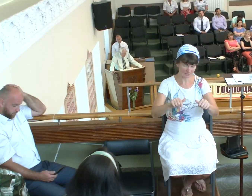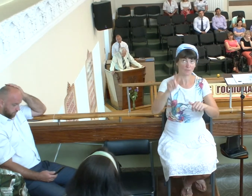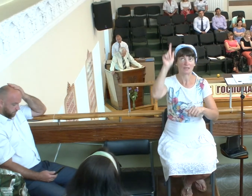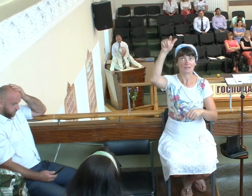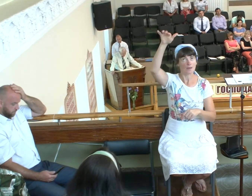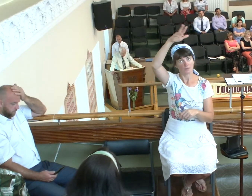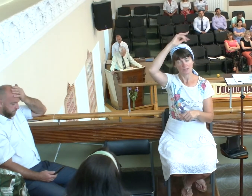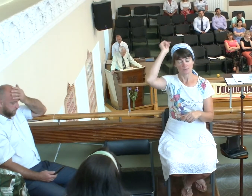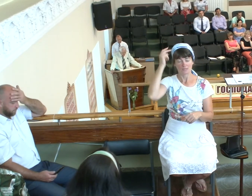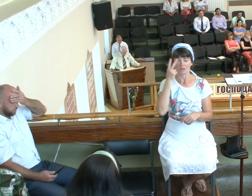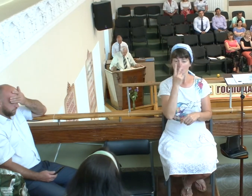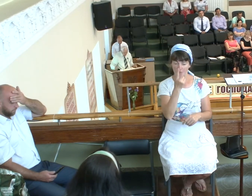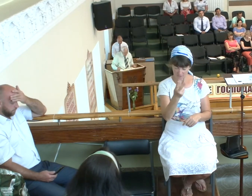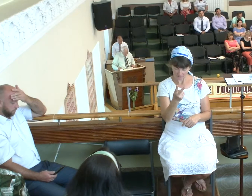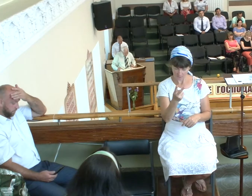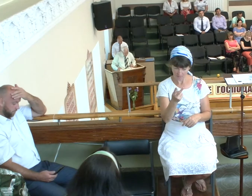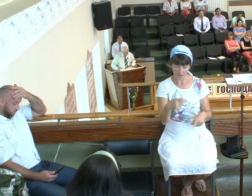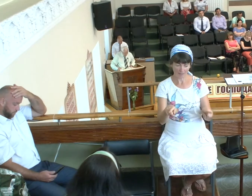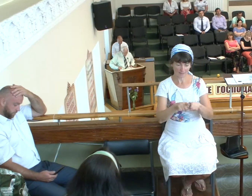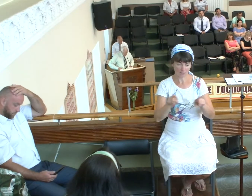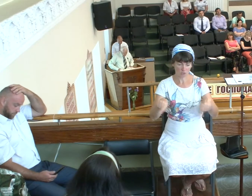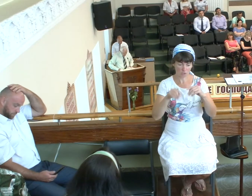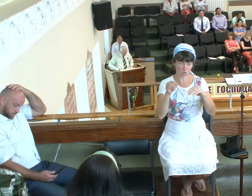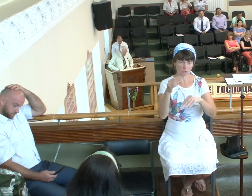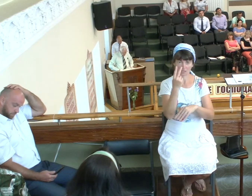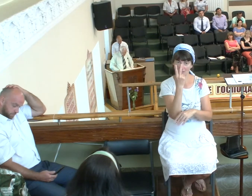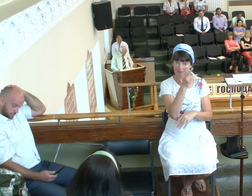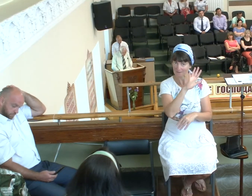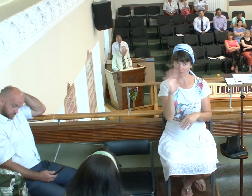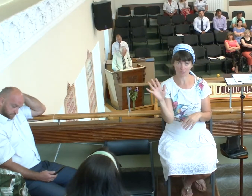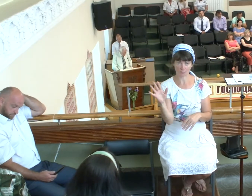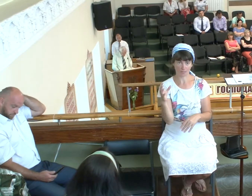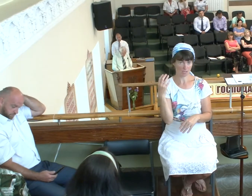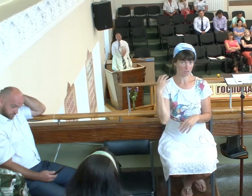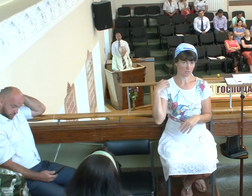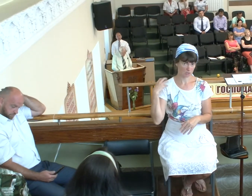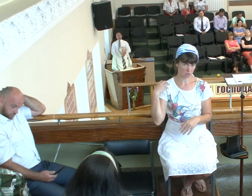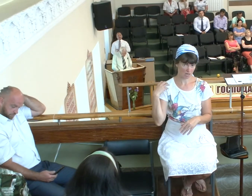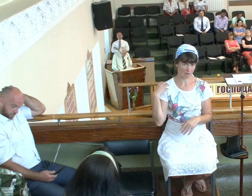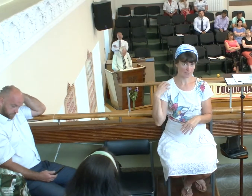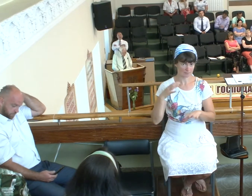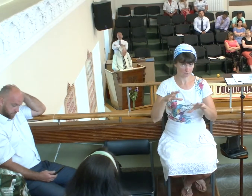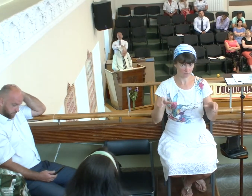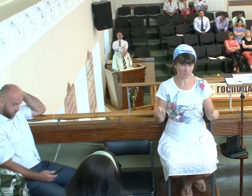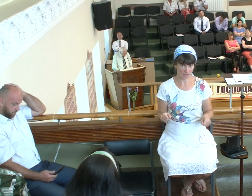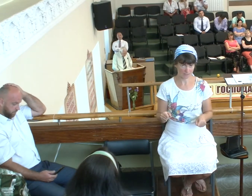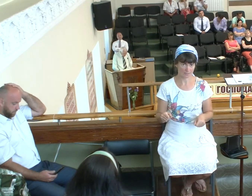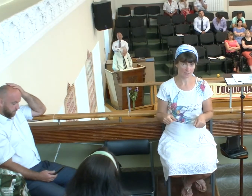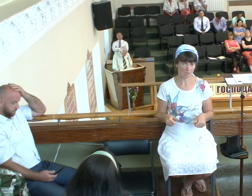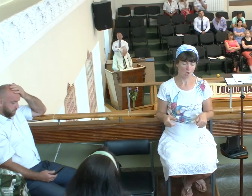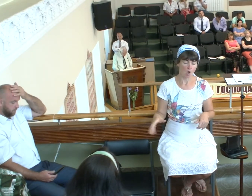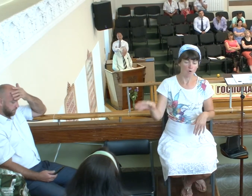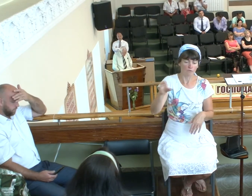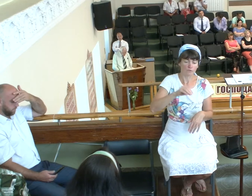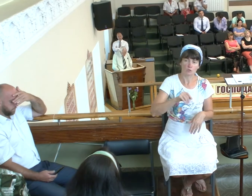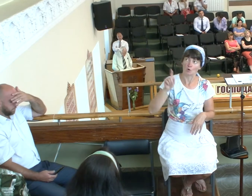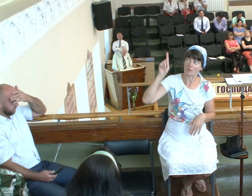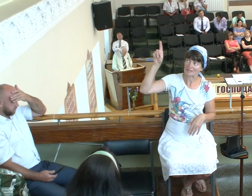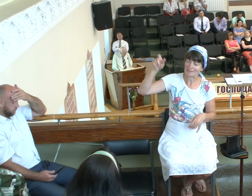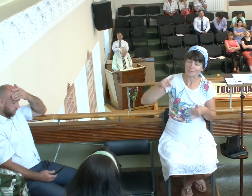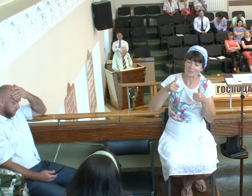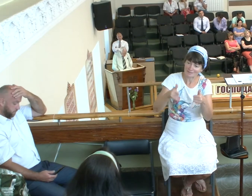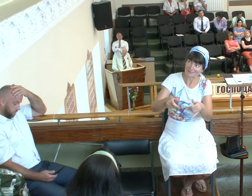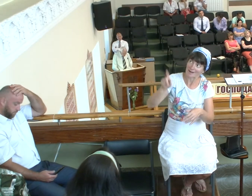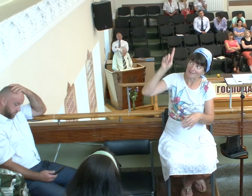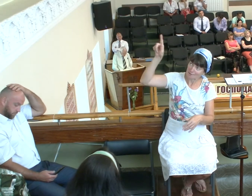и невидимое, престолы, господствовали, начальствовали, властели, все им и для него создано, и он